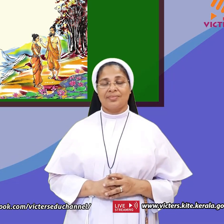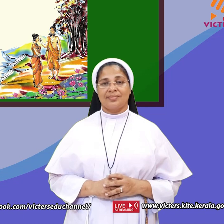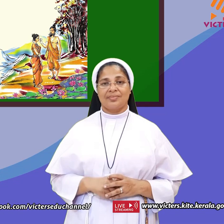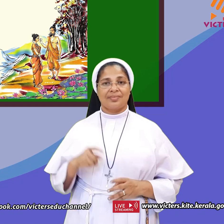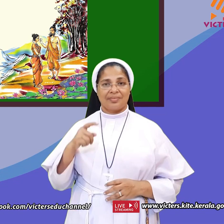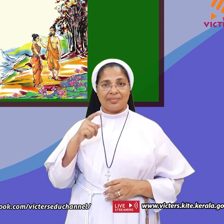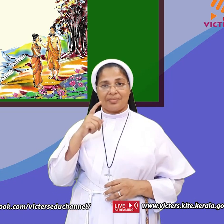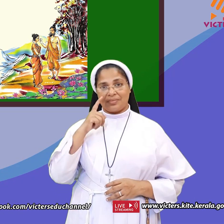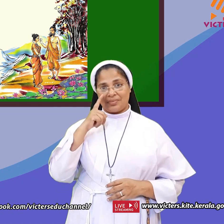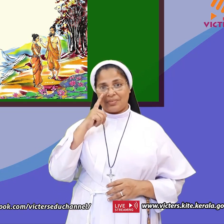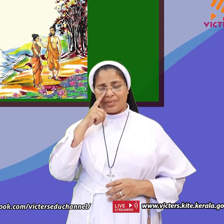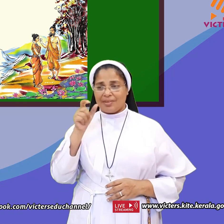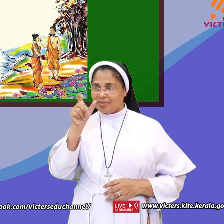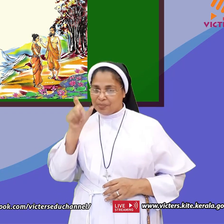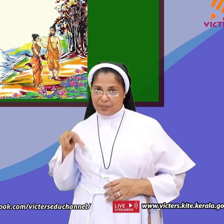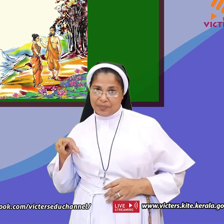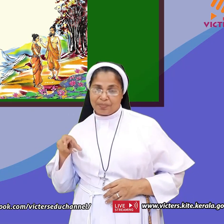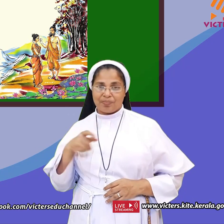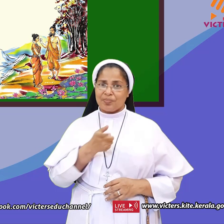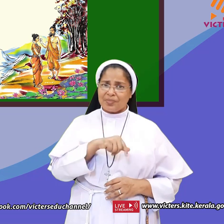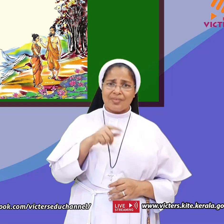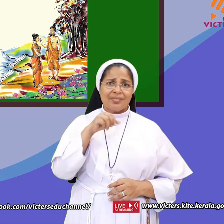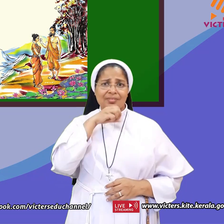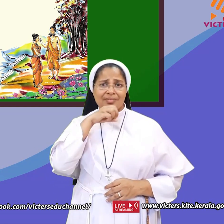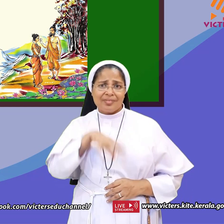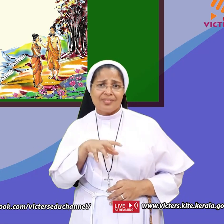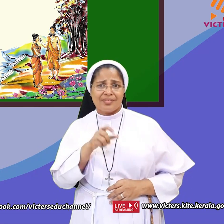നളിനിയും ദിവാകരനും ബാല്യകാല സുഹൃത്തുക്കളായിരുന്നു.